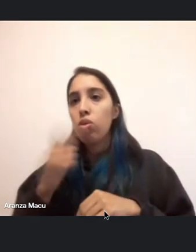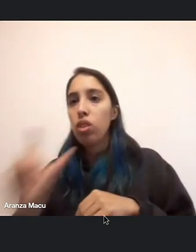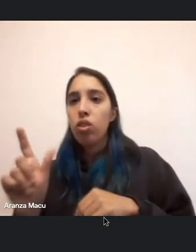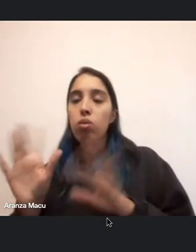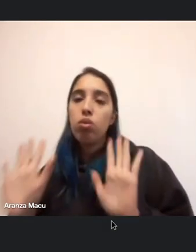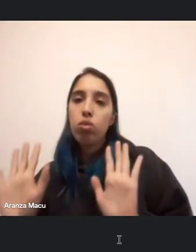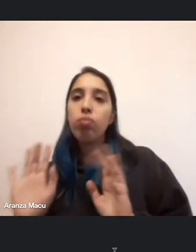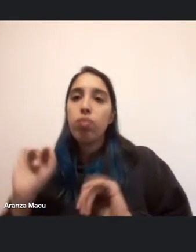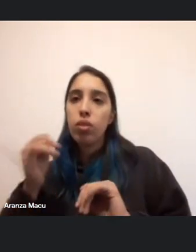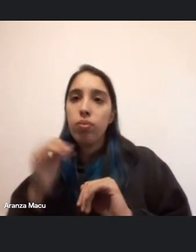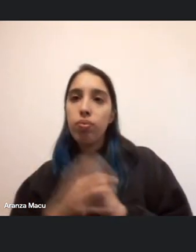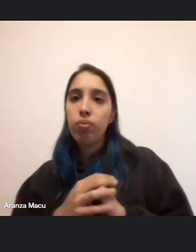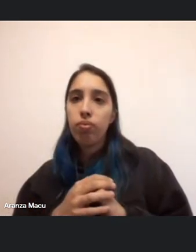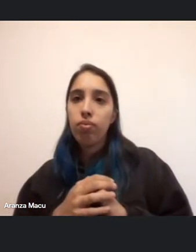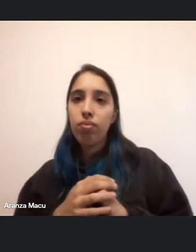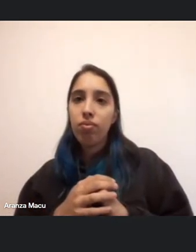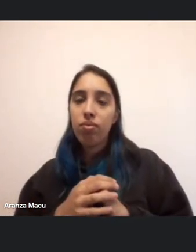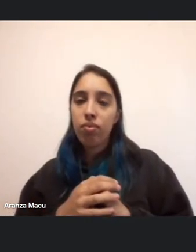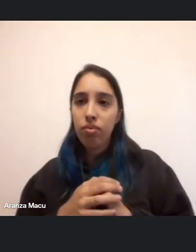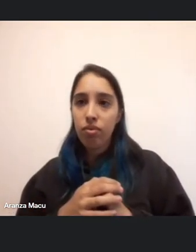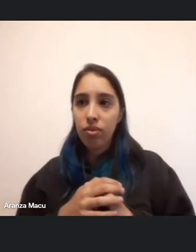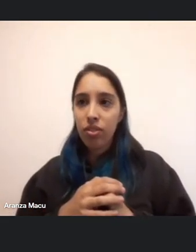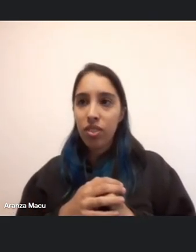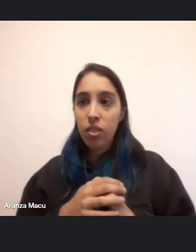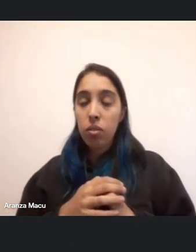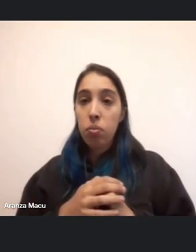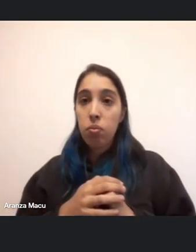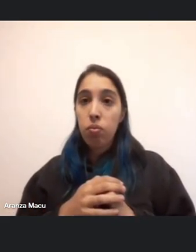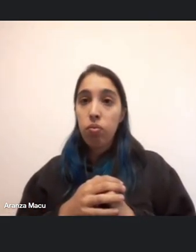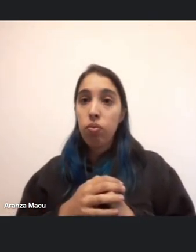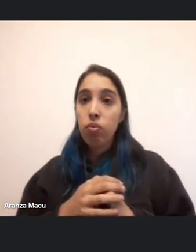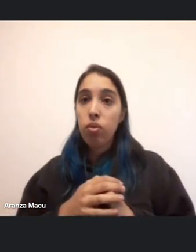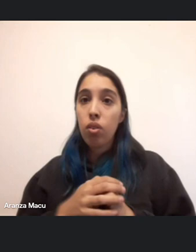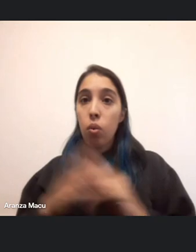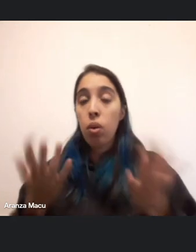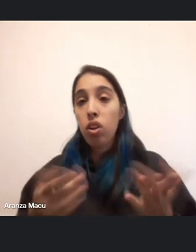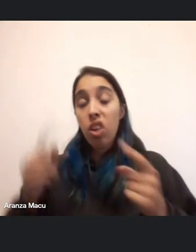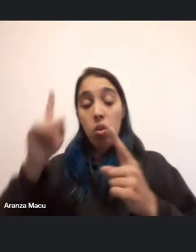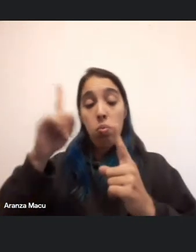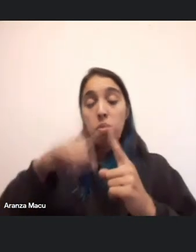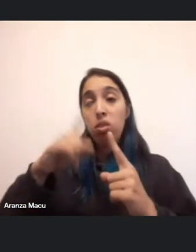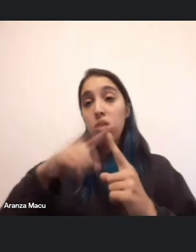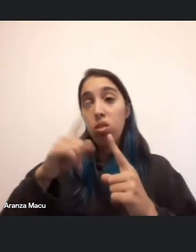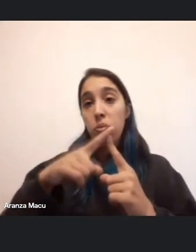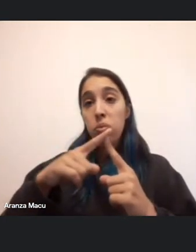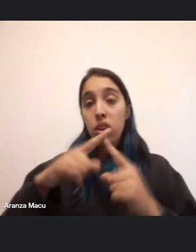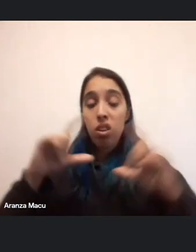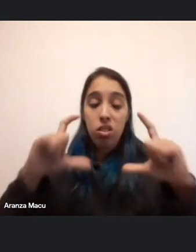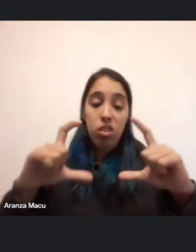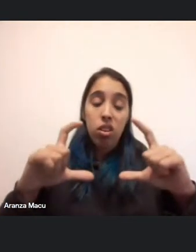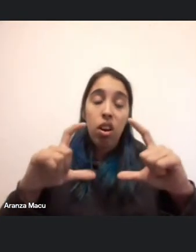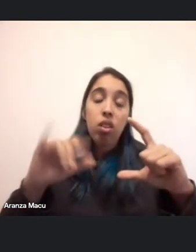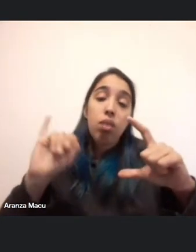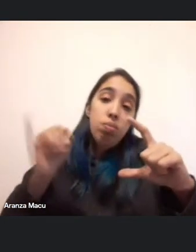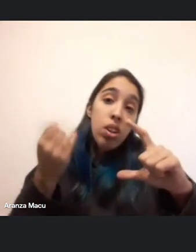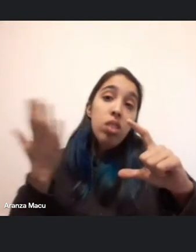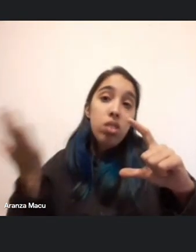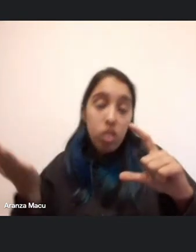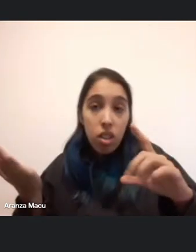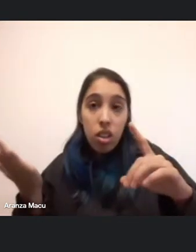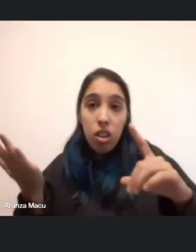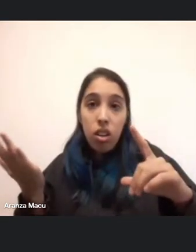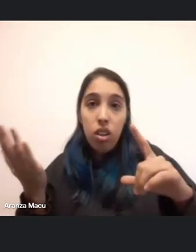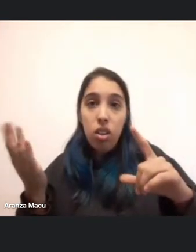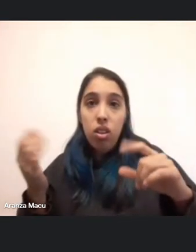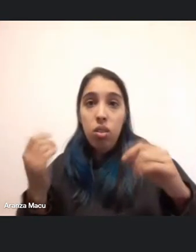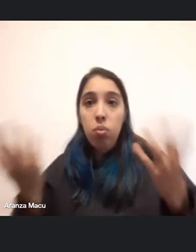no estaba seguro. Cuando tienen un pronombre lo pueden encerrar también porque el pronombre reemplaza a una frase